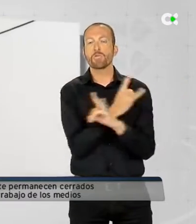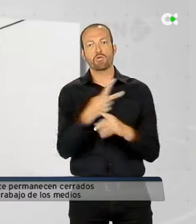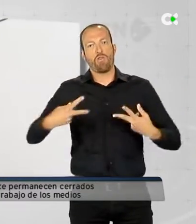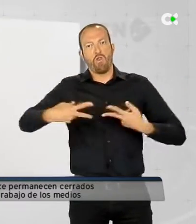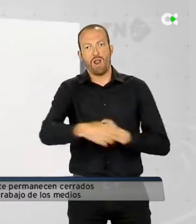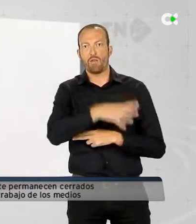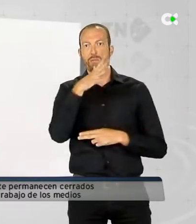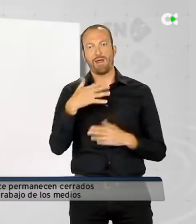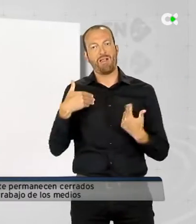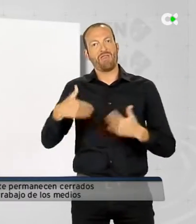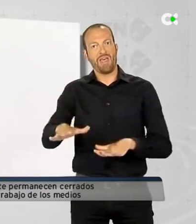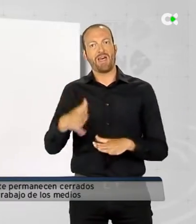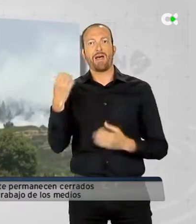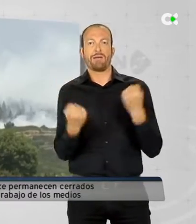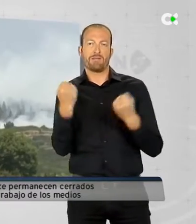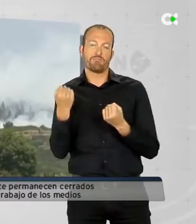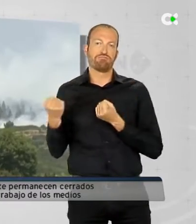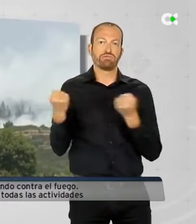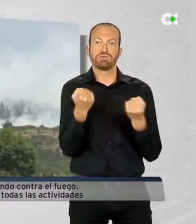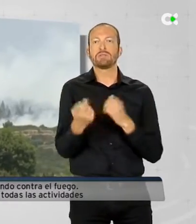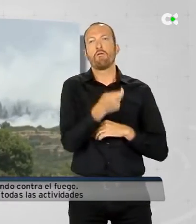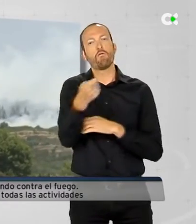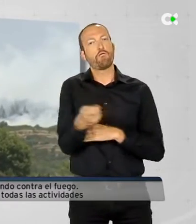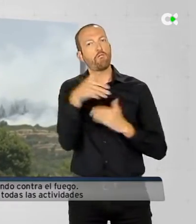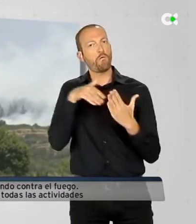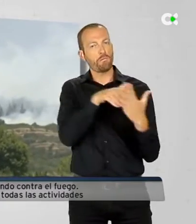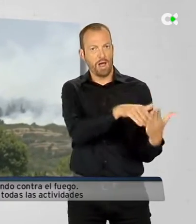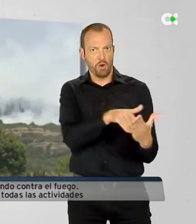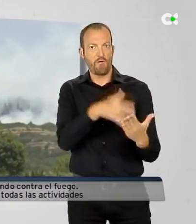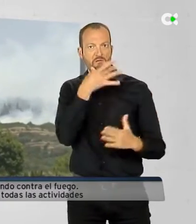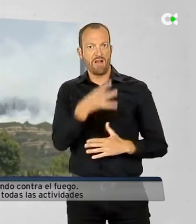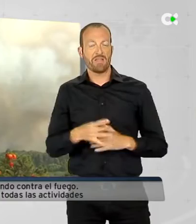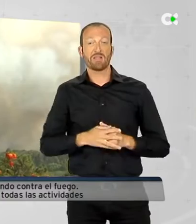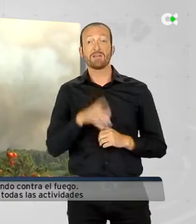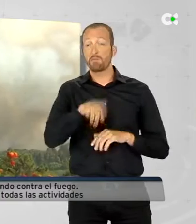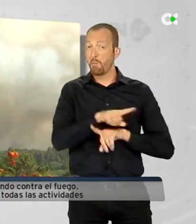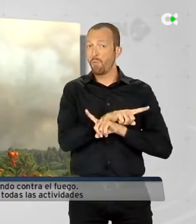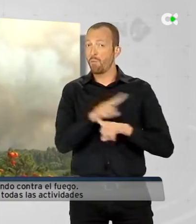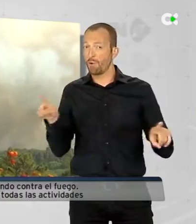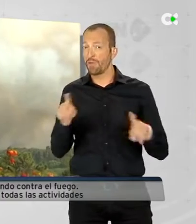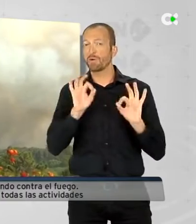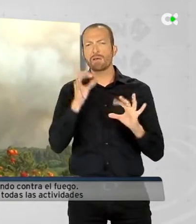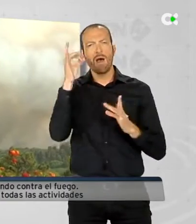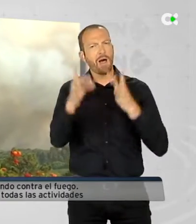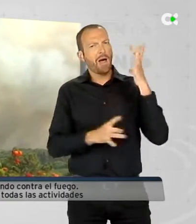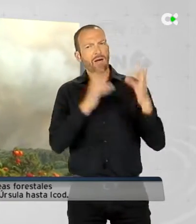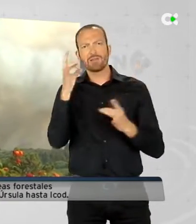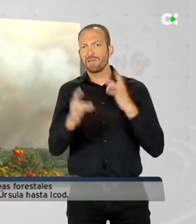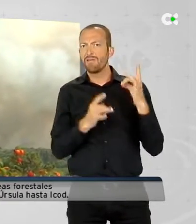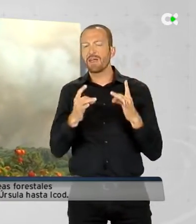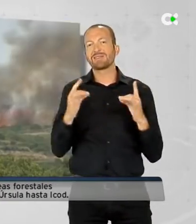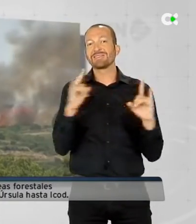cerrados para facilitar el trabajo de los medios que están luchando contra el fuego. Están prohibidas todas las actividades en las